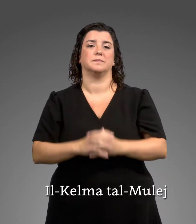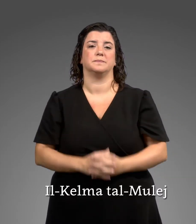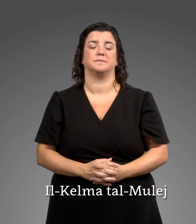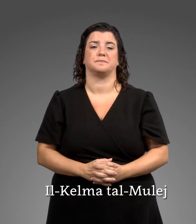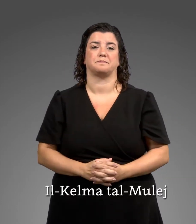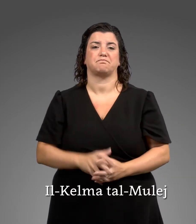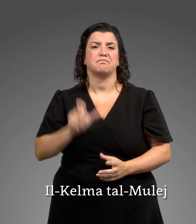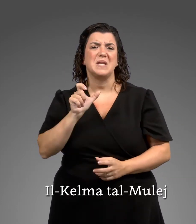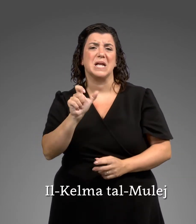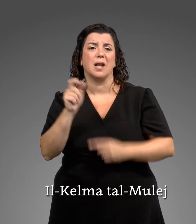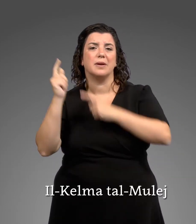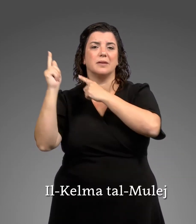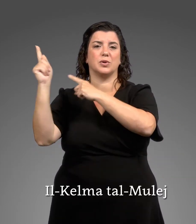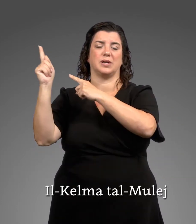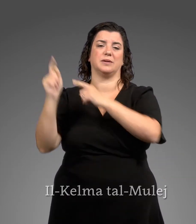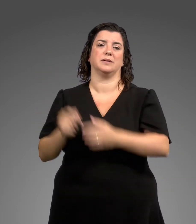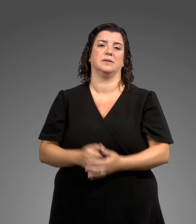Il-kkelmat al-mulej